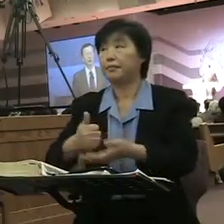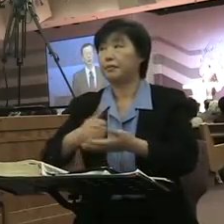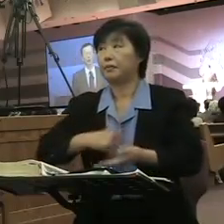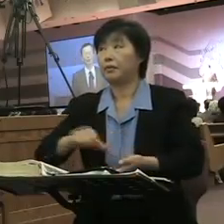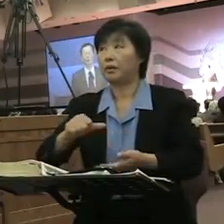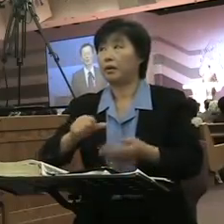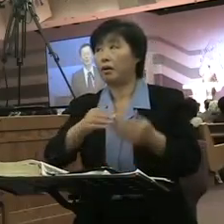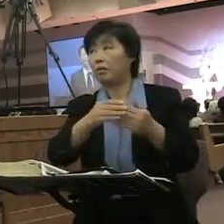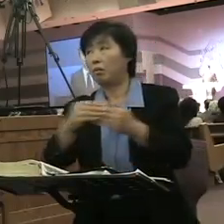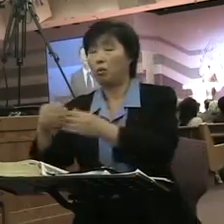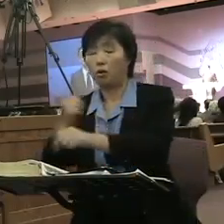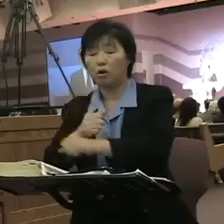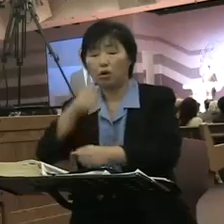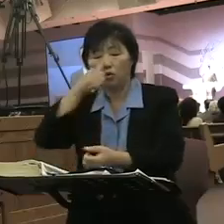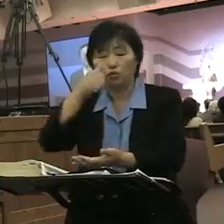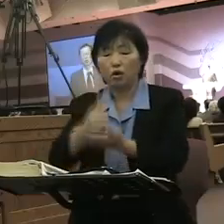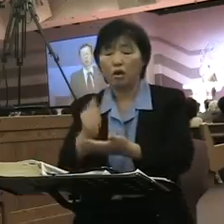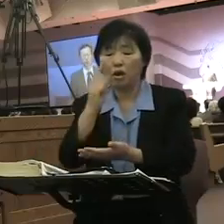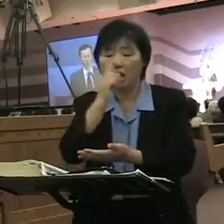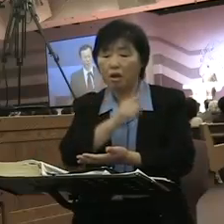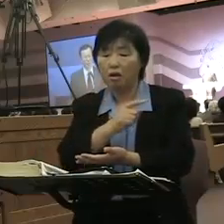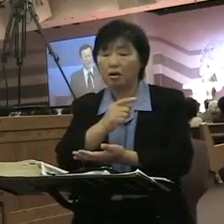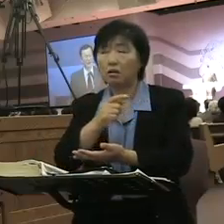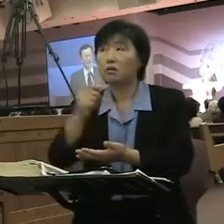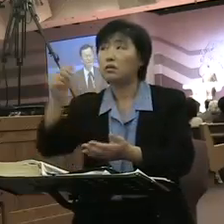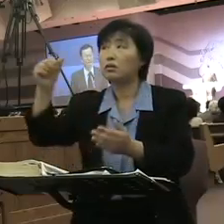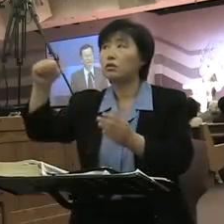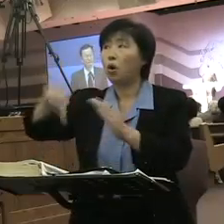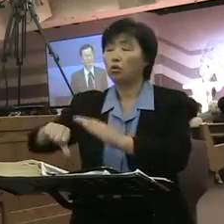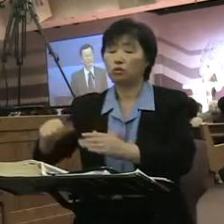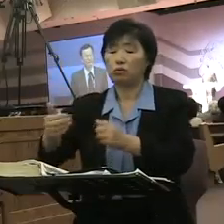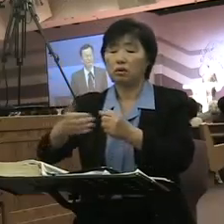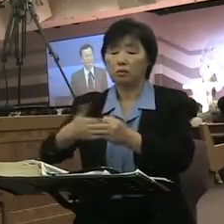그것은 우리의 죄악과 저주 때문입니다.